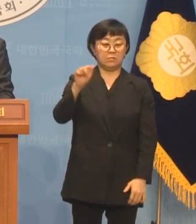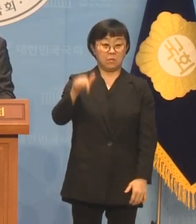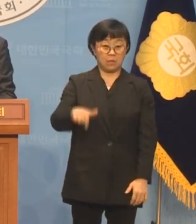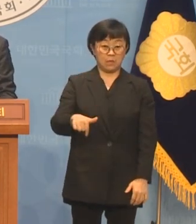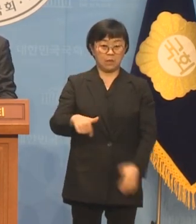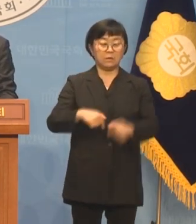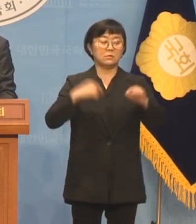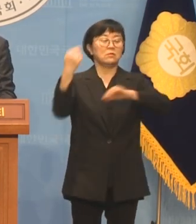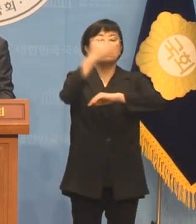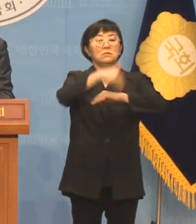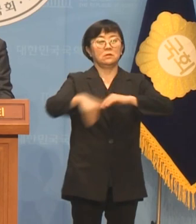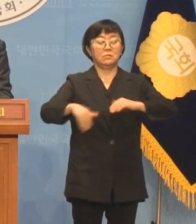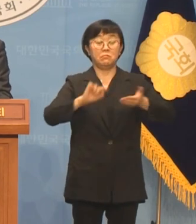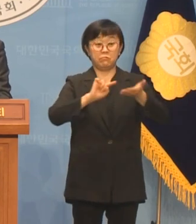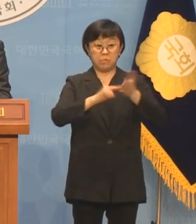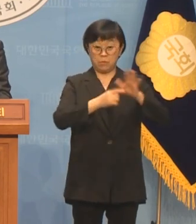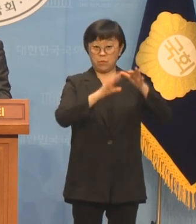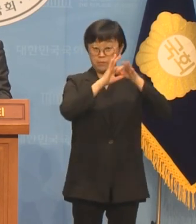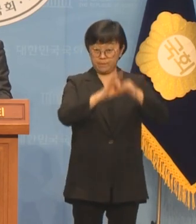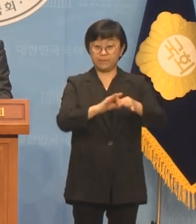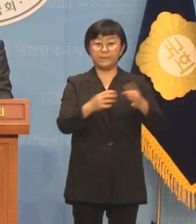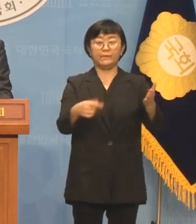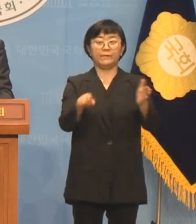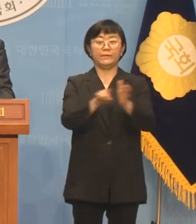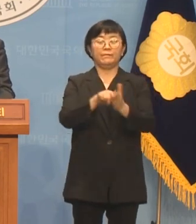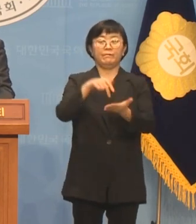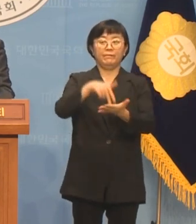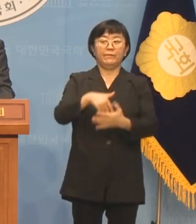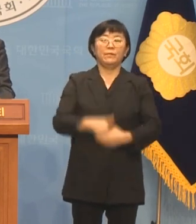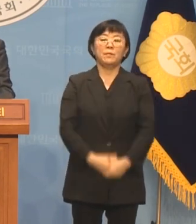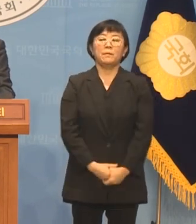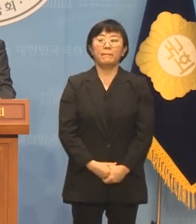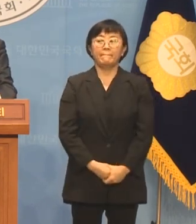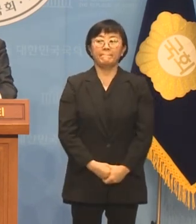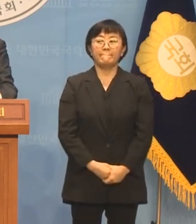개혁신당의 정책 발표를 이어나가기 위해서 이 자리에 섰습니다.